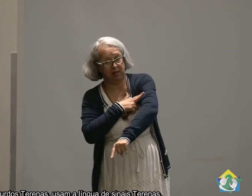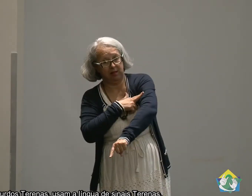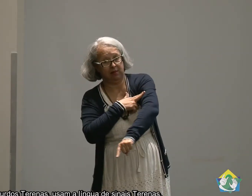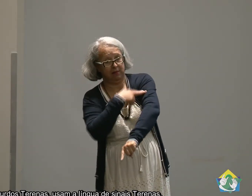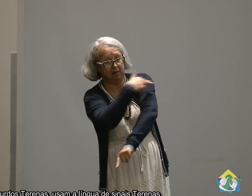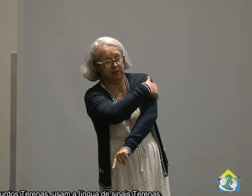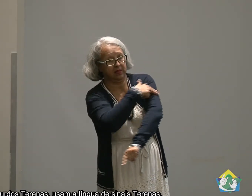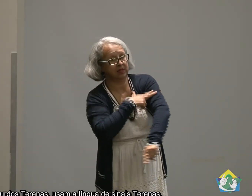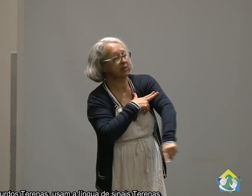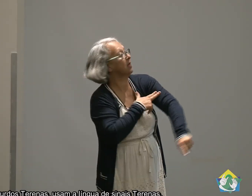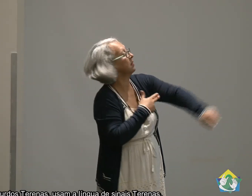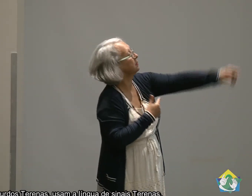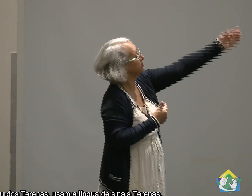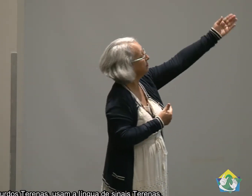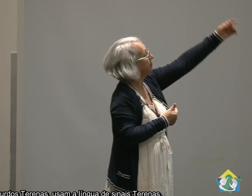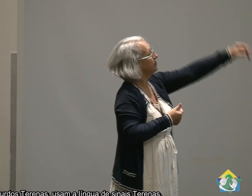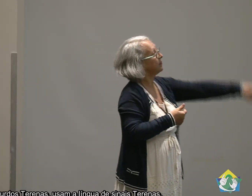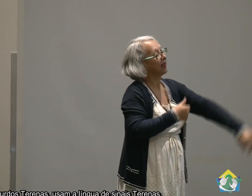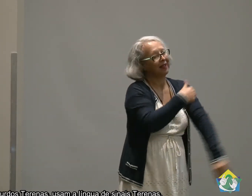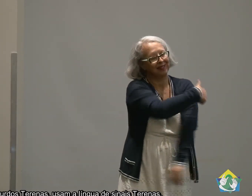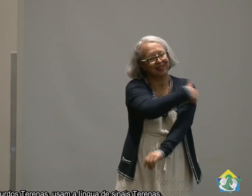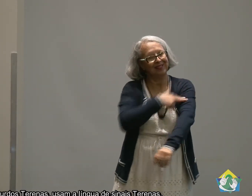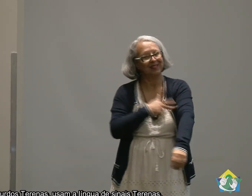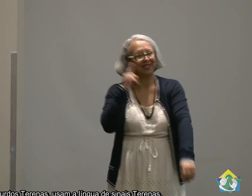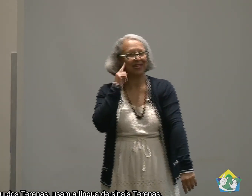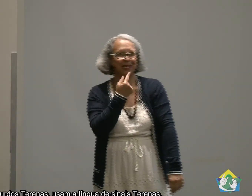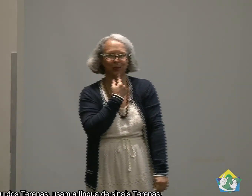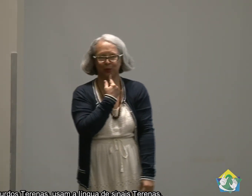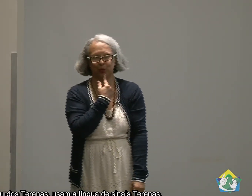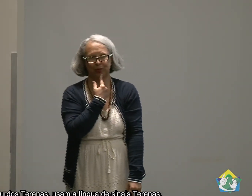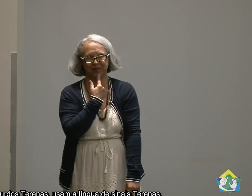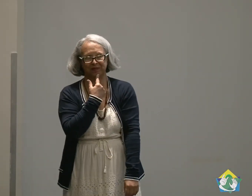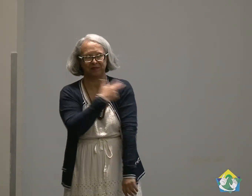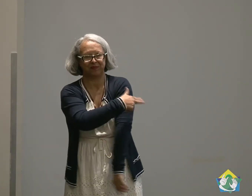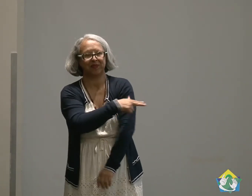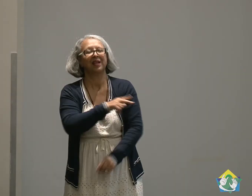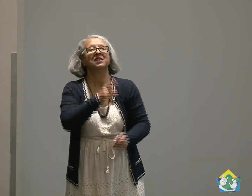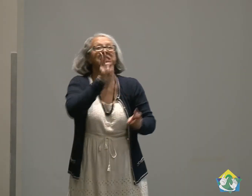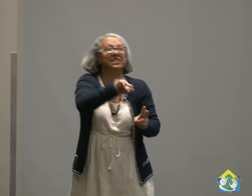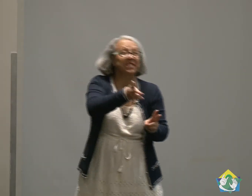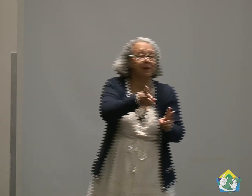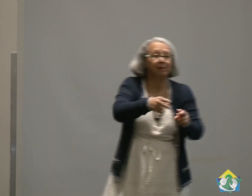Os surdos terenas usam a língua de sinais terena.